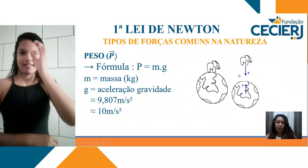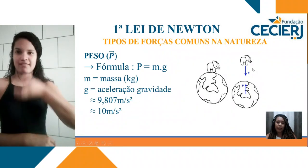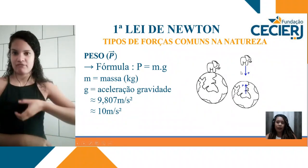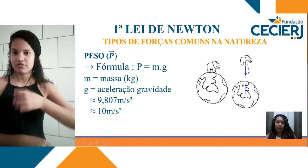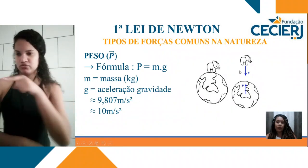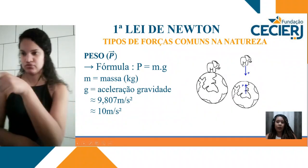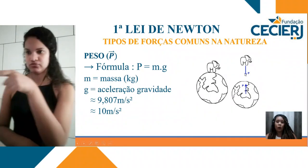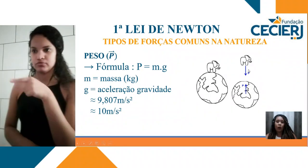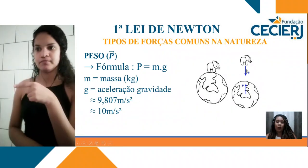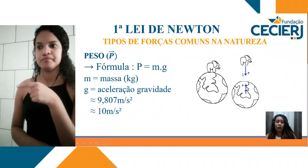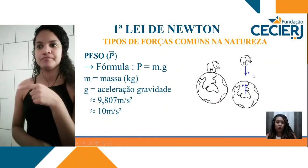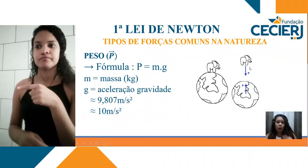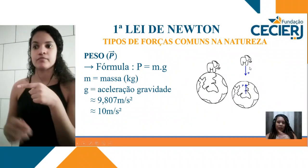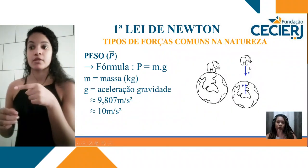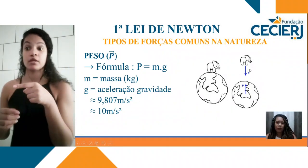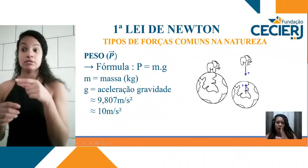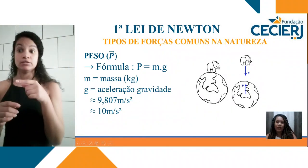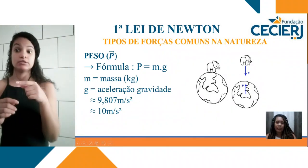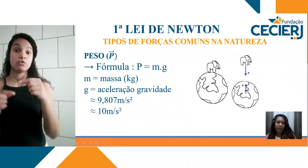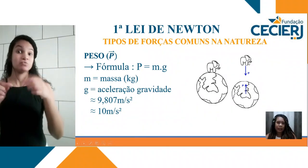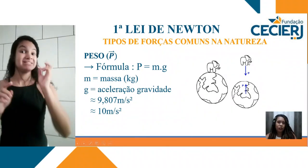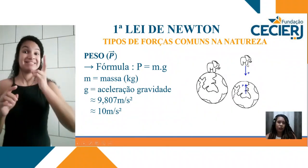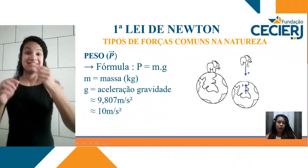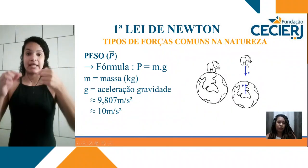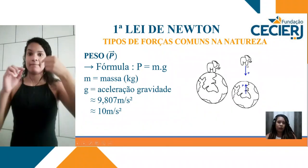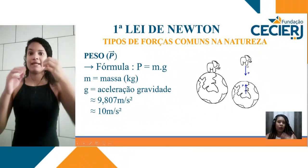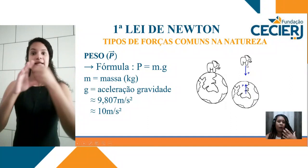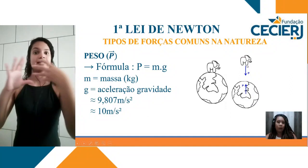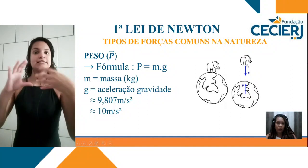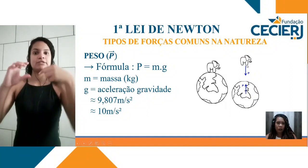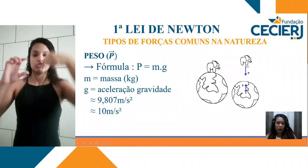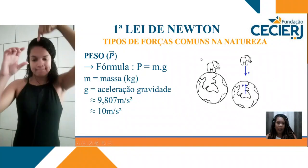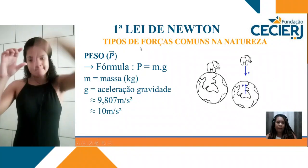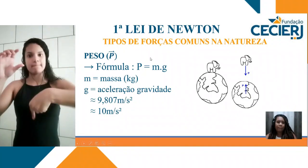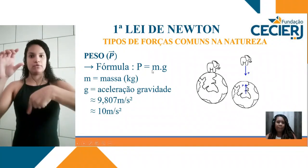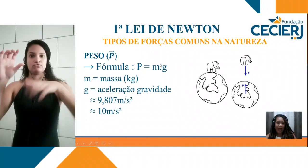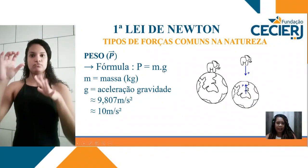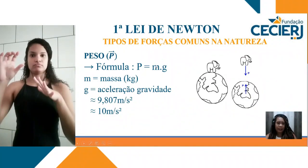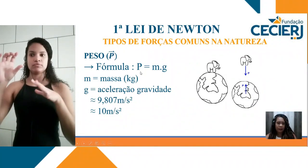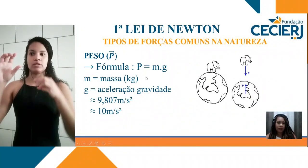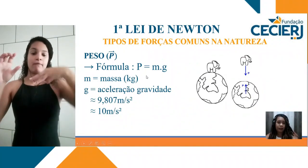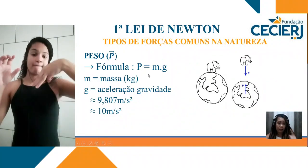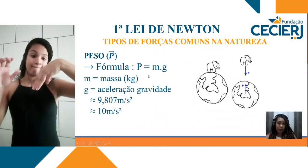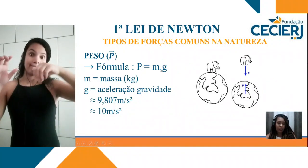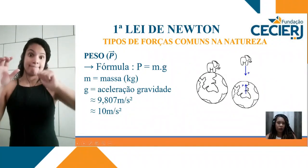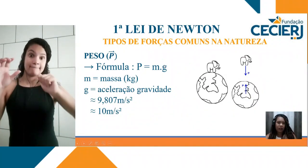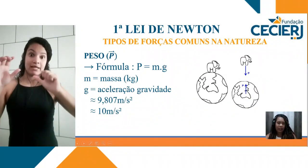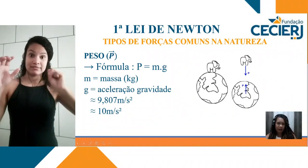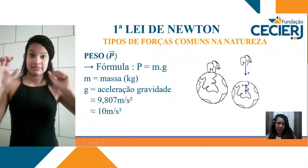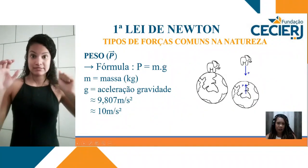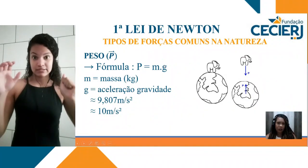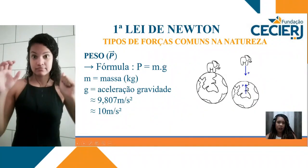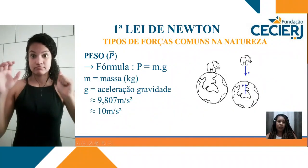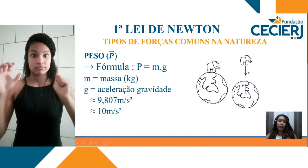perto da Terra, o vetor peso fica com essa característica. Modo de calcular: massa, sempre em quilos, vezes